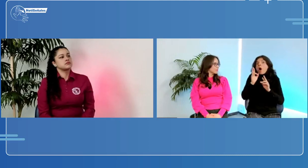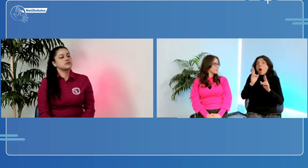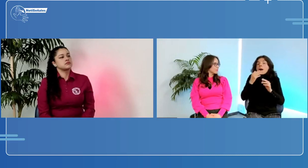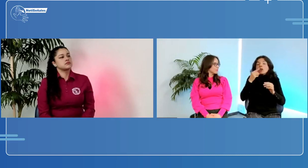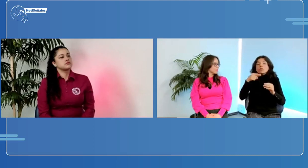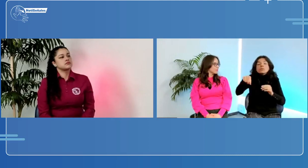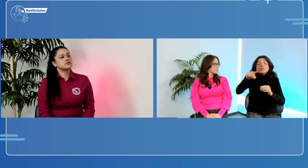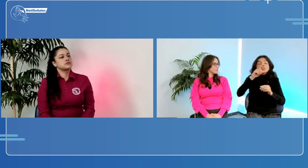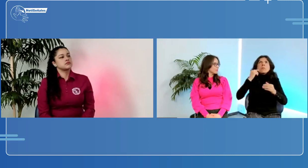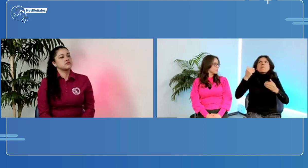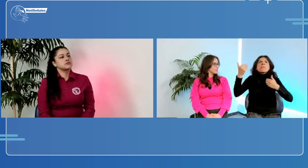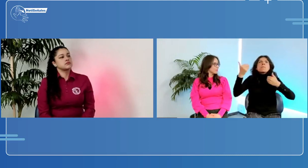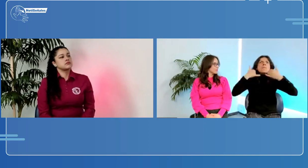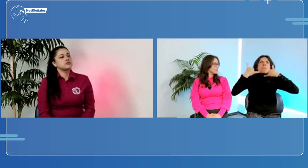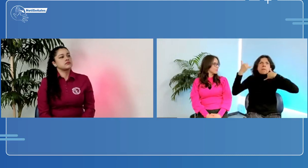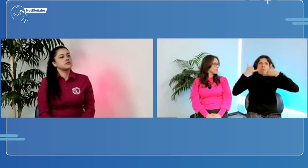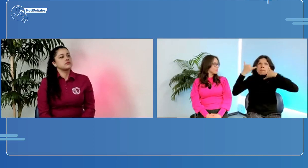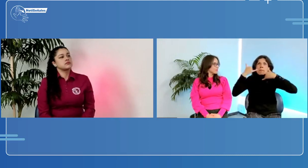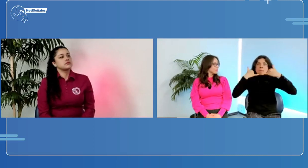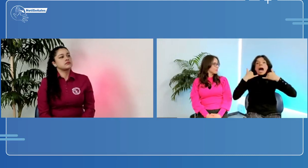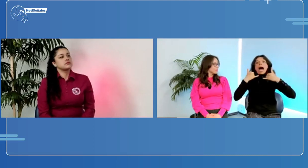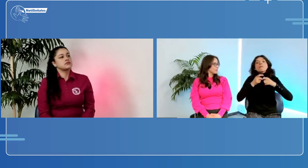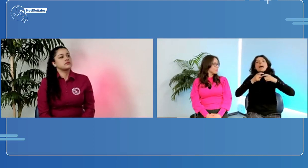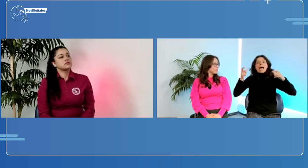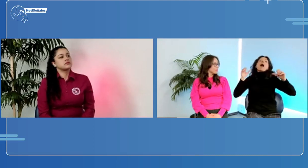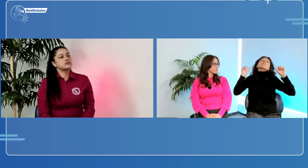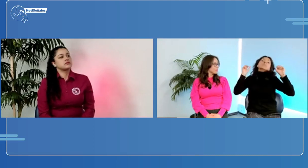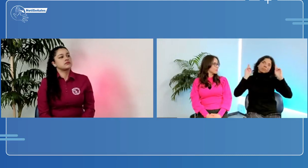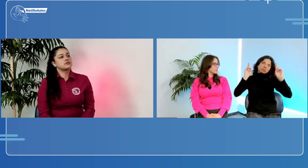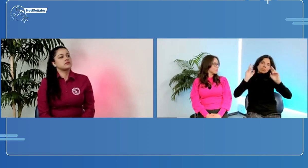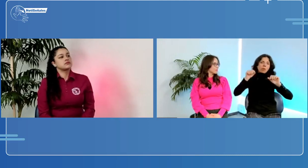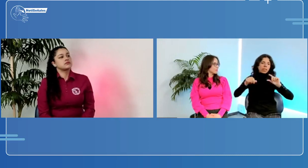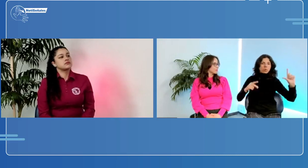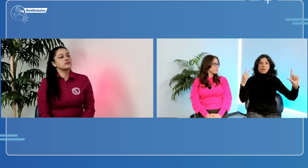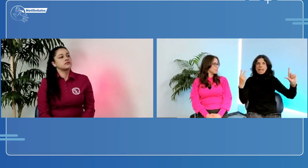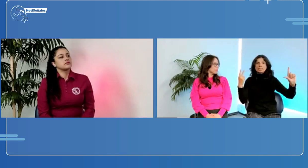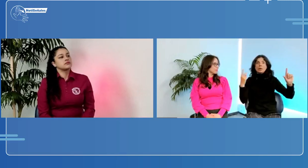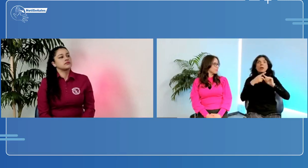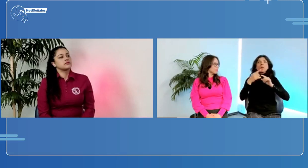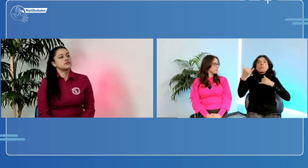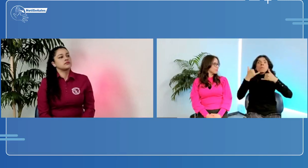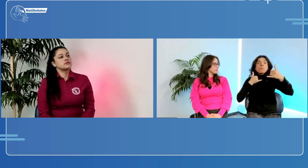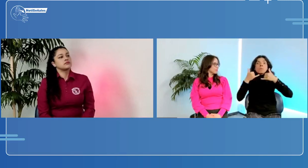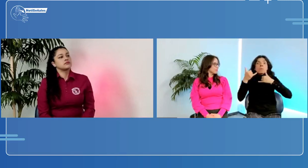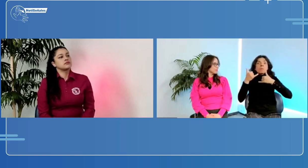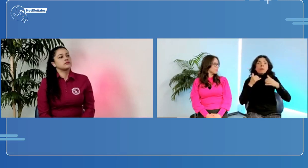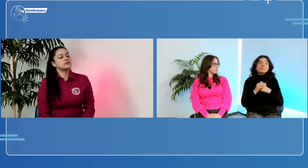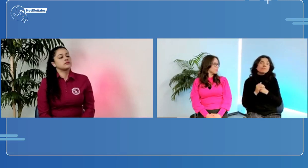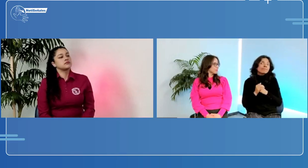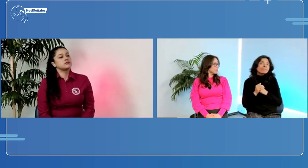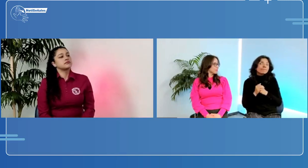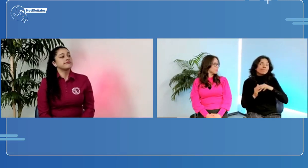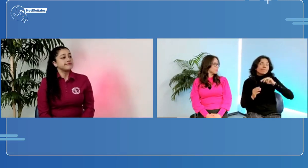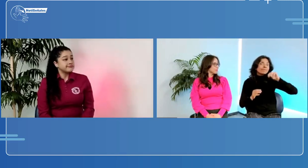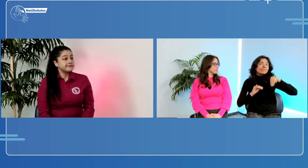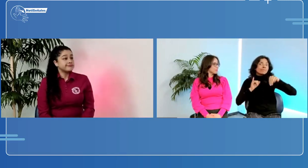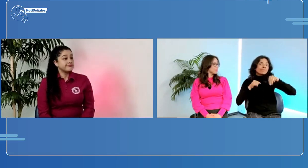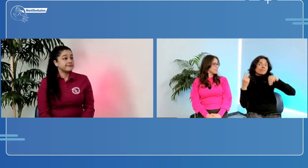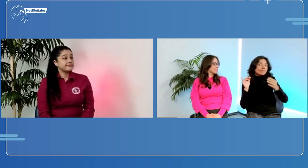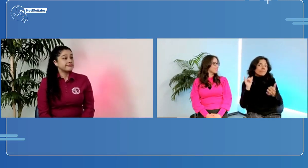2 de la tarde a 4 de la tarde. Si digamos tenemos muchas llamadas, entonces pues se puede de lunes a viernes, pero pues hasta ahora ha sido